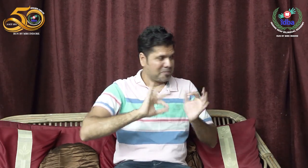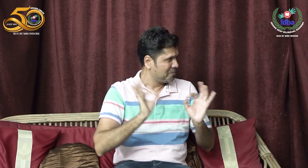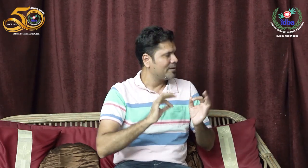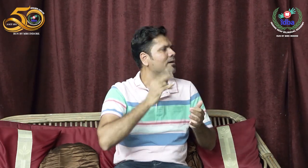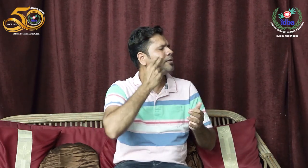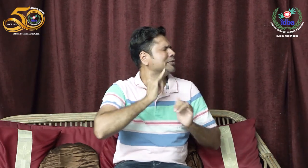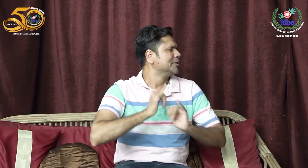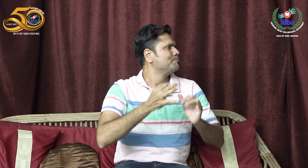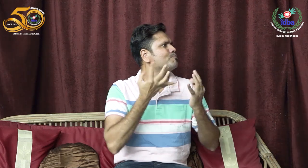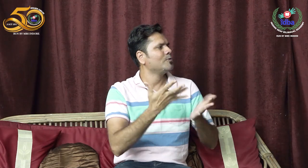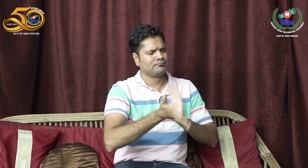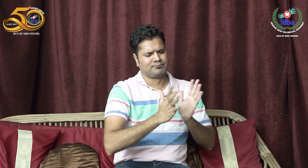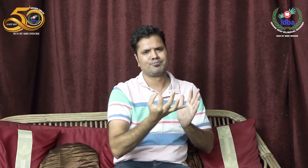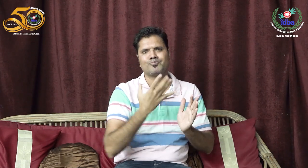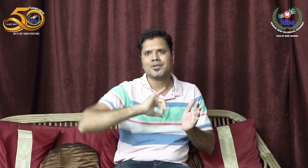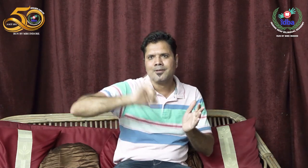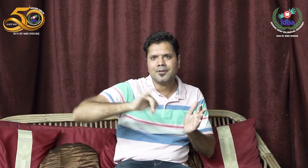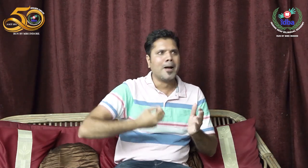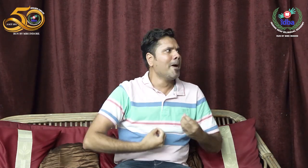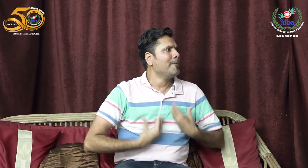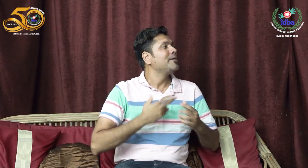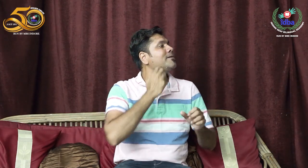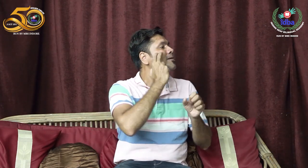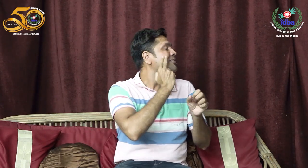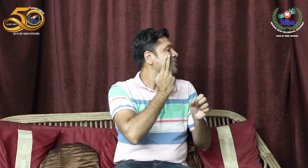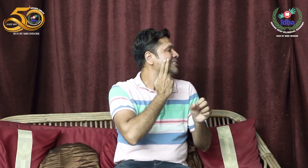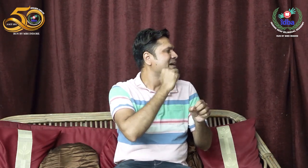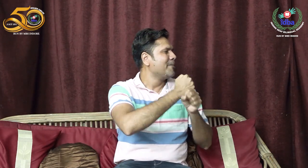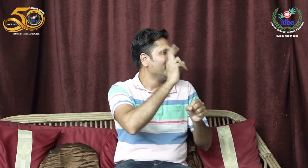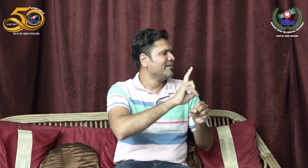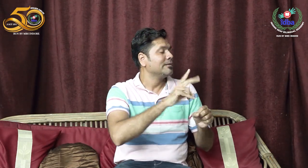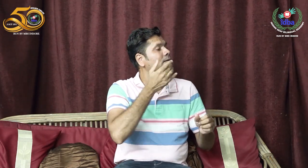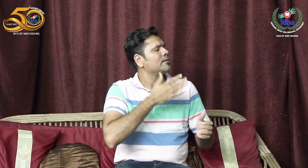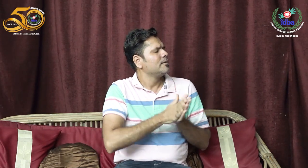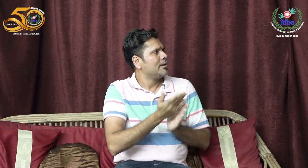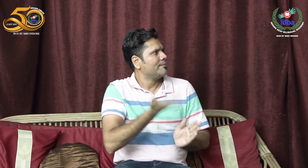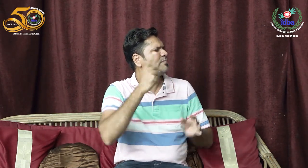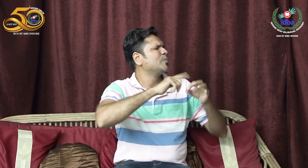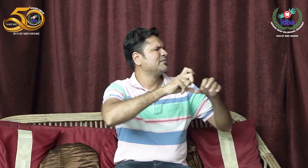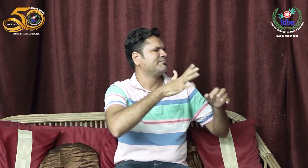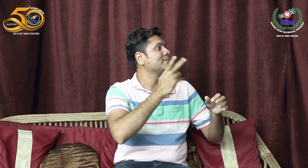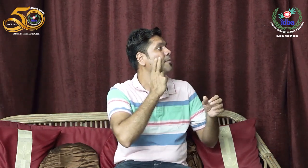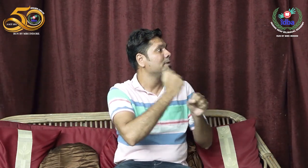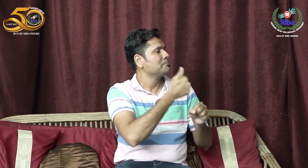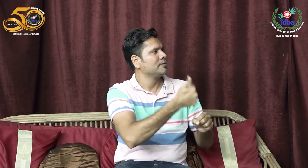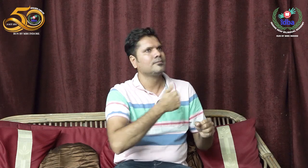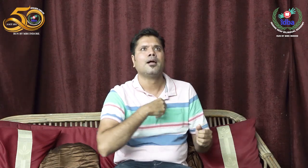को डेवलप किया। फिर मैं चाहता था कि उषा मैम जैसे बनूँ मैं, और अच्छा बनूँ। और जैसे हिंदी के ग्रामर्स हैं वो